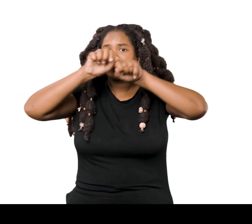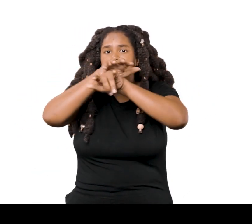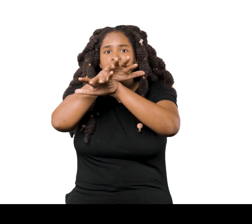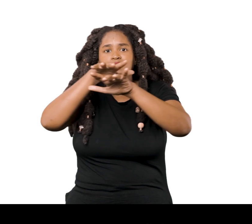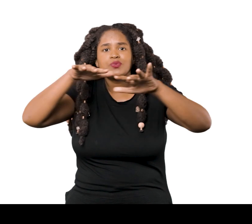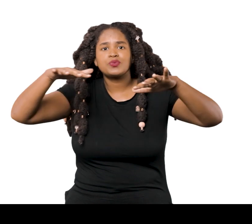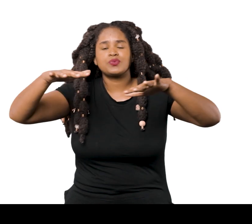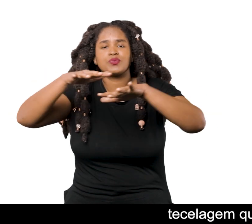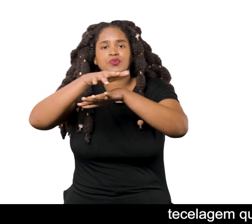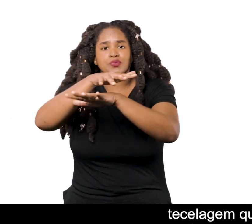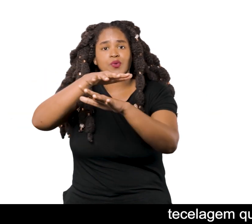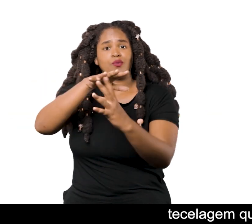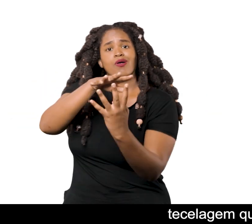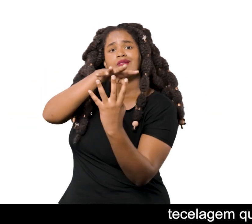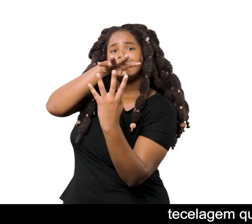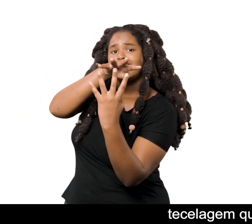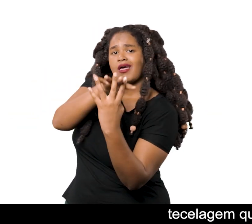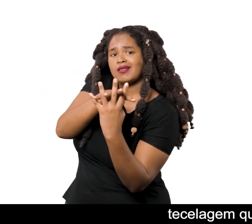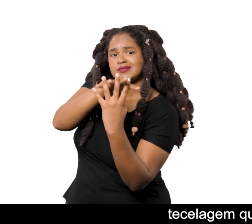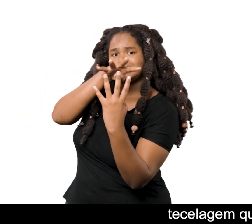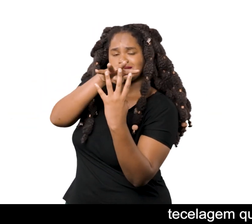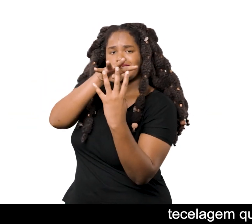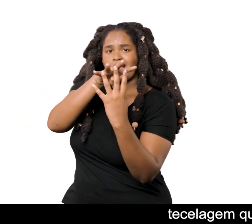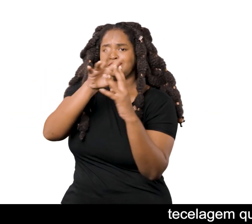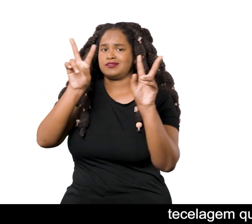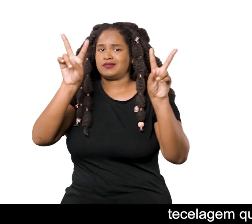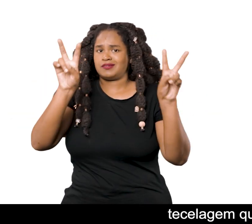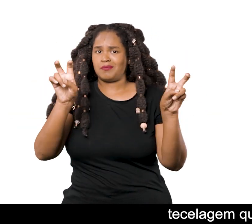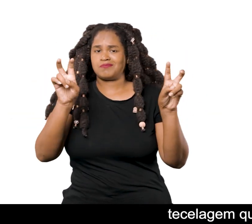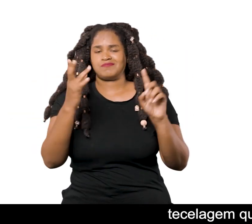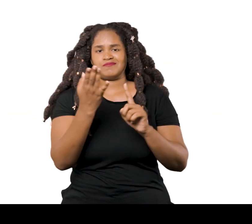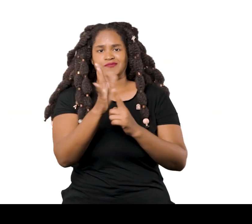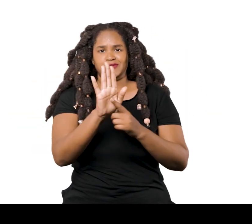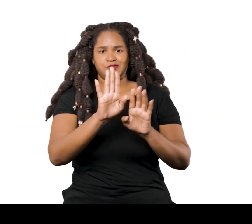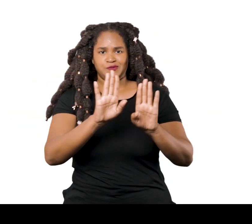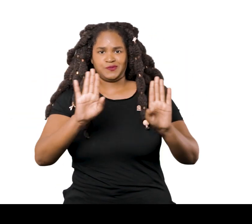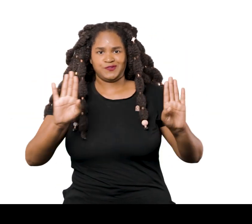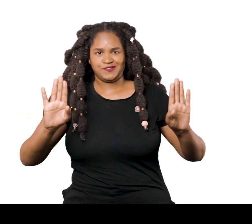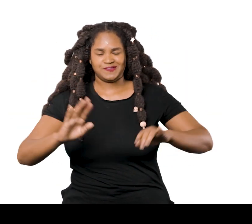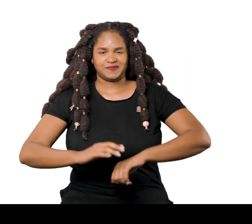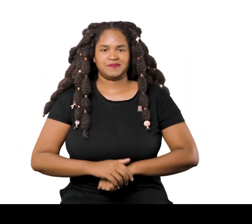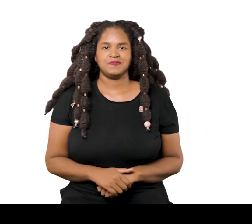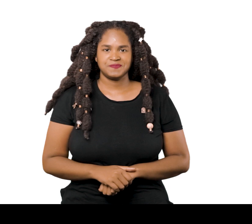Céus Tramados, tecelagem que dá nome a essa exposição.